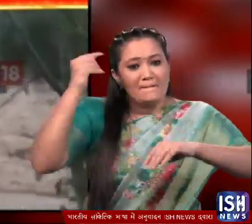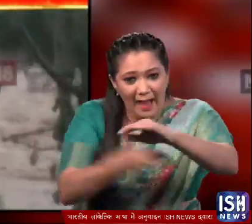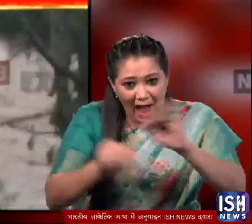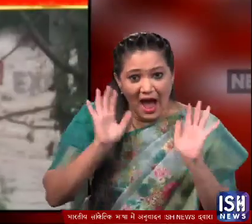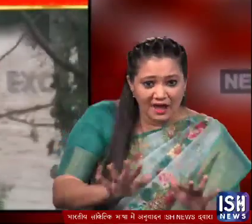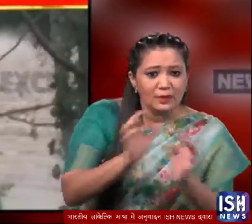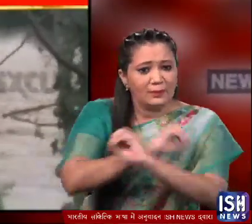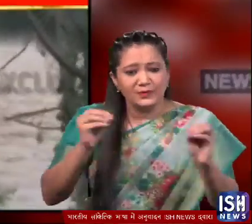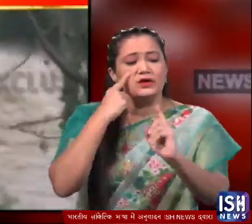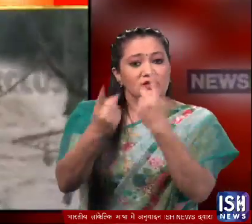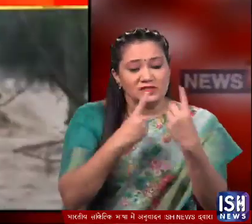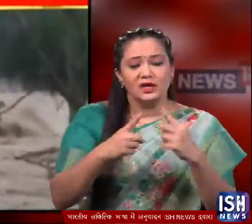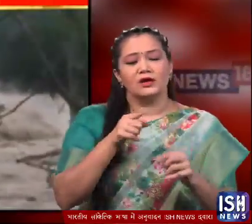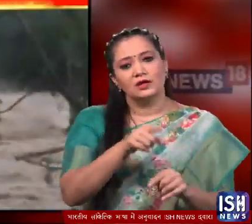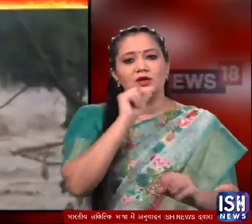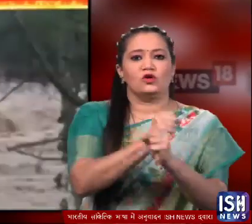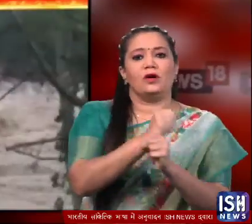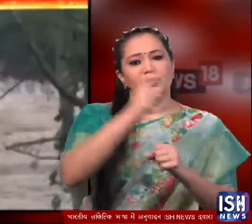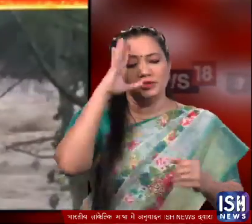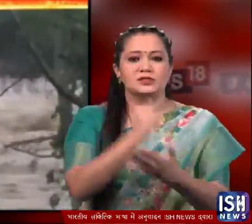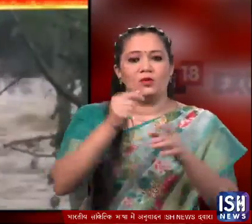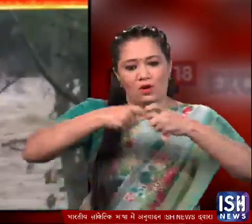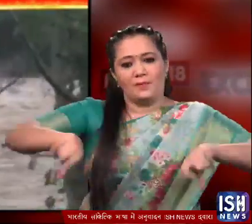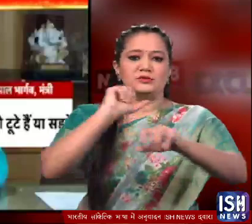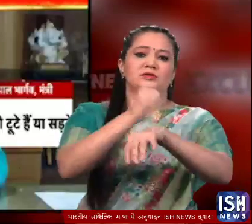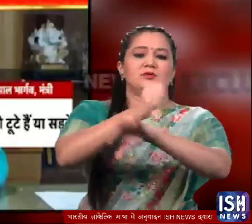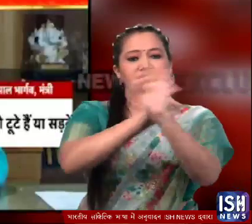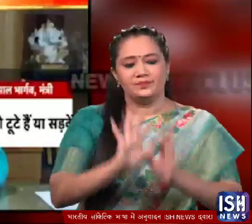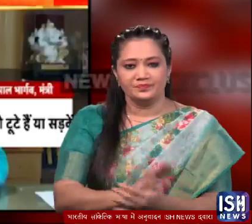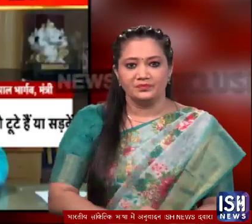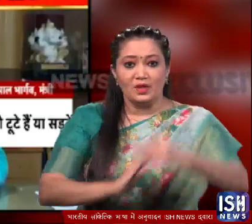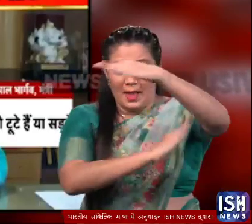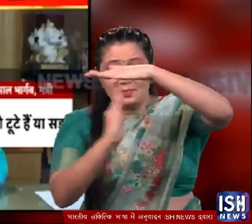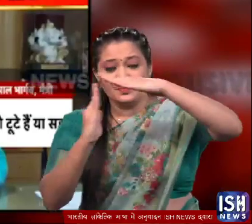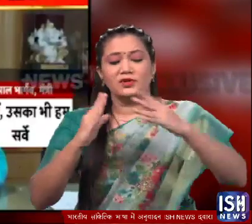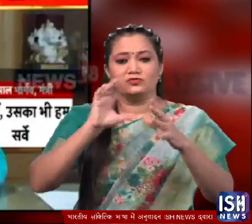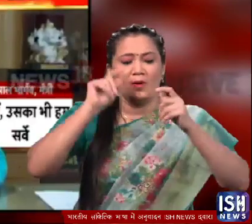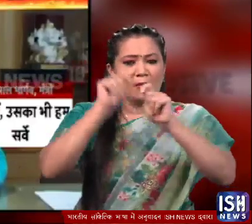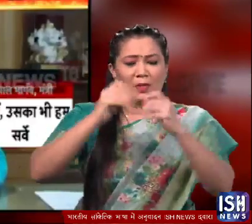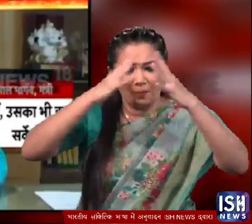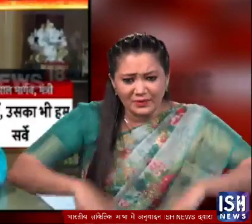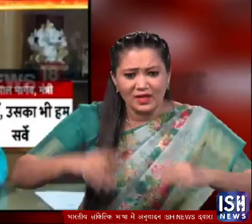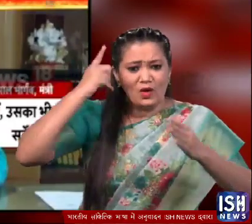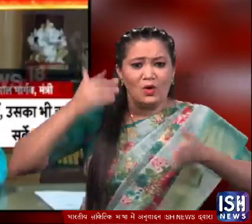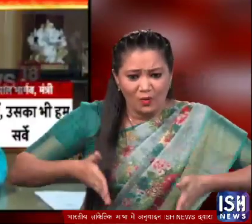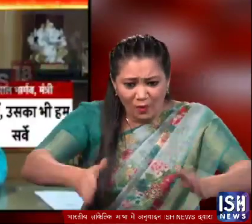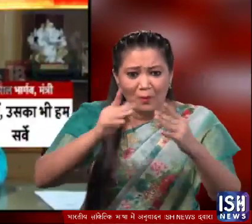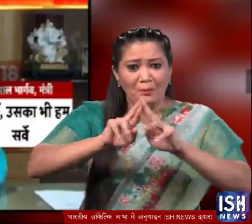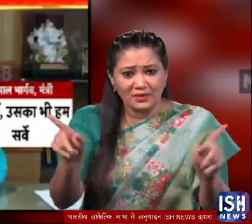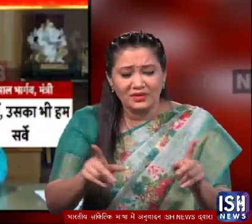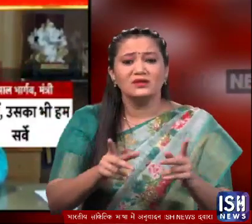हुआ या नहीं हुआ इसका पता लगाने के लिए भी सरकार ने कमेटी बना दी है। पुल जो टूटे हैं या सड़कें टूटी हैं